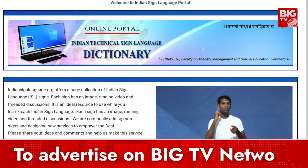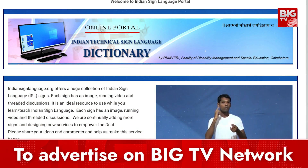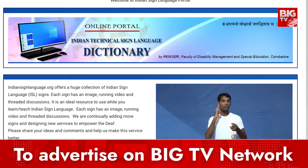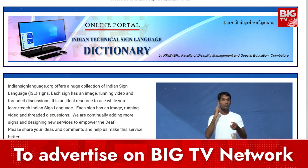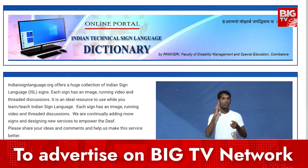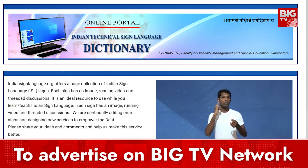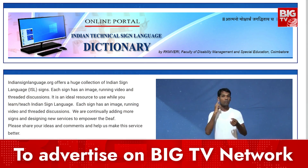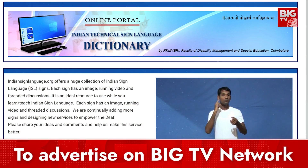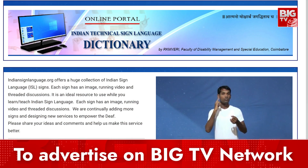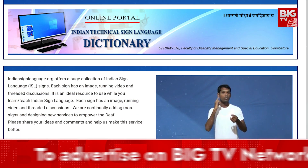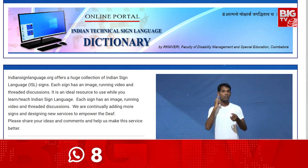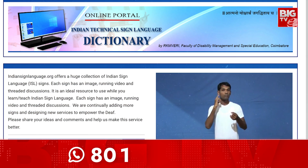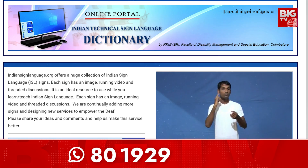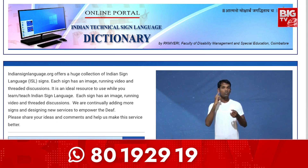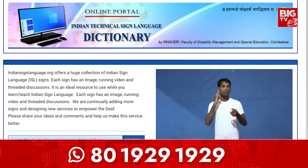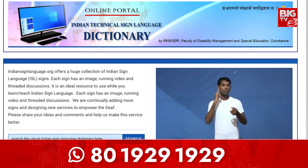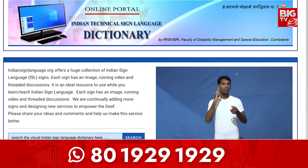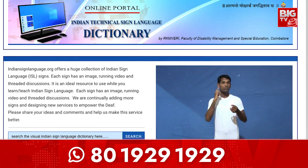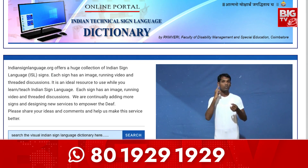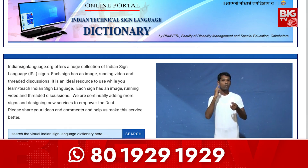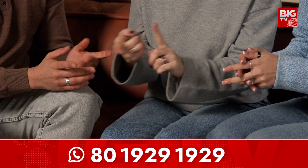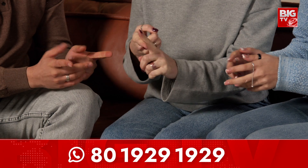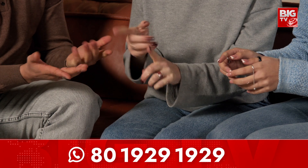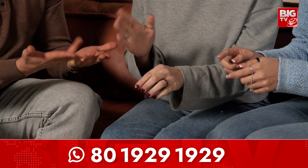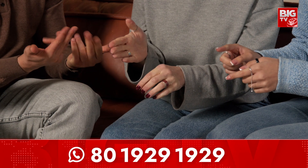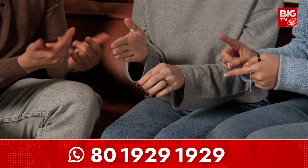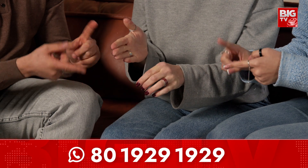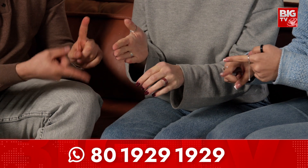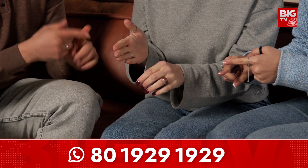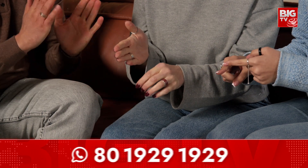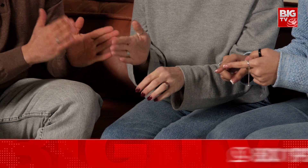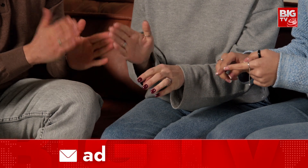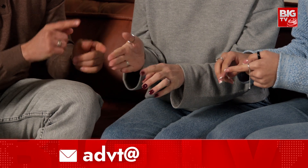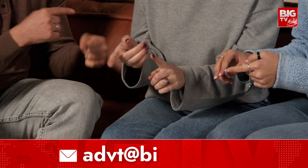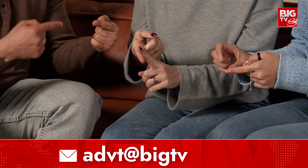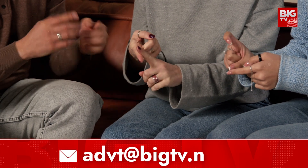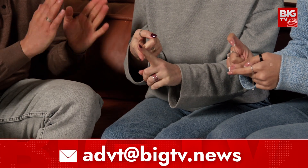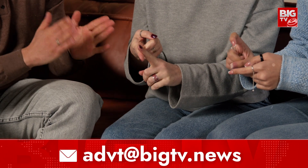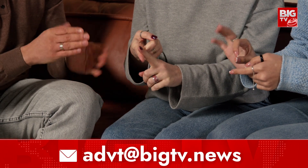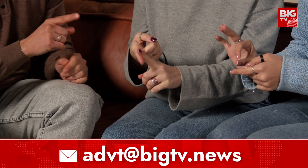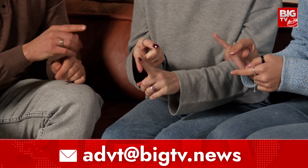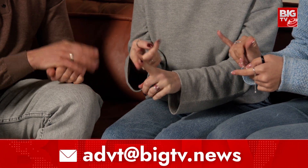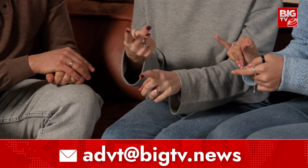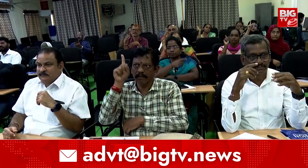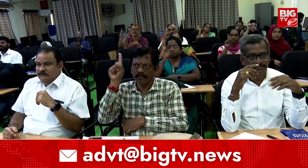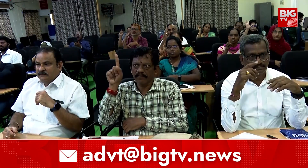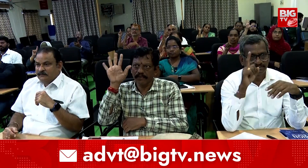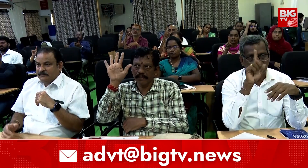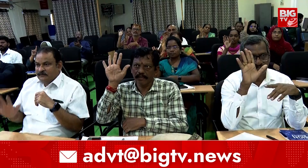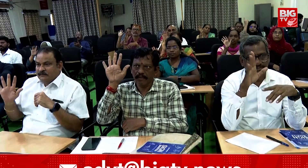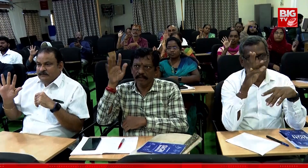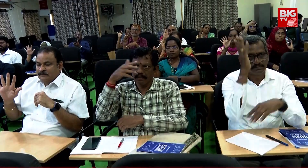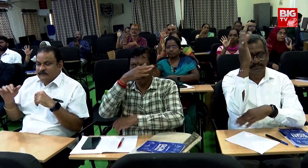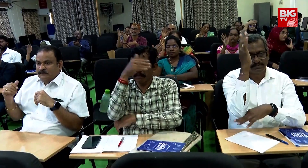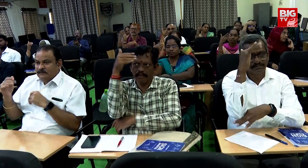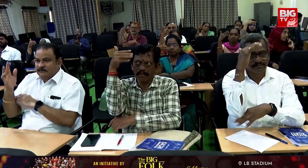కోసం దేశవ్యాప్తంగా ఇండియన్ సైన్ లాంగ్వేజ్ ఒకటి అమలులో ఉంది. దానిని దివ్యాంగుల సమస్యలు సైగల ద్వారా తెలుసుకోవడం కోసం ప్రతి ఒక్క